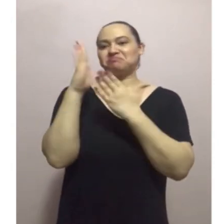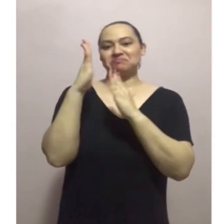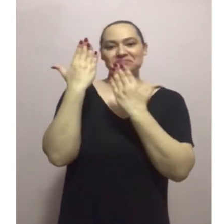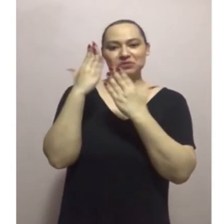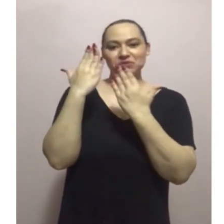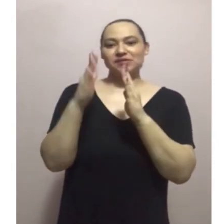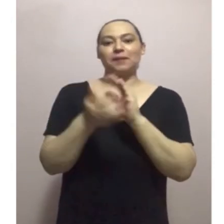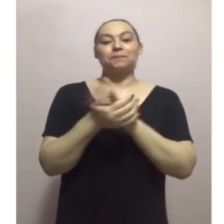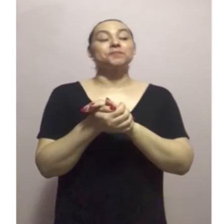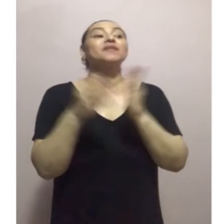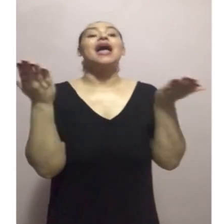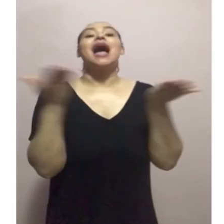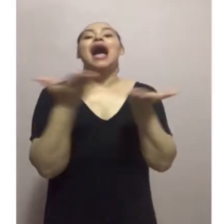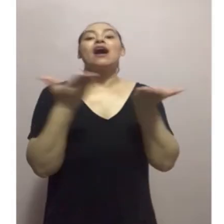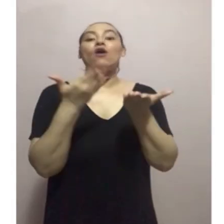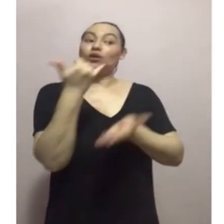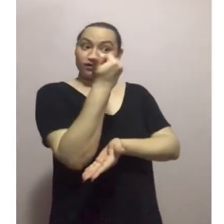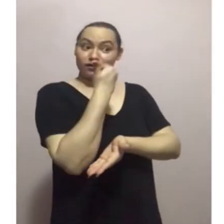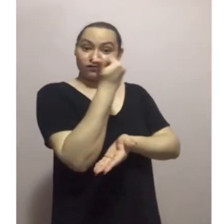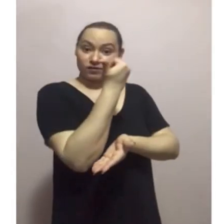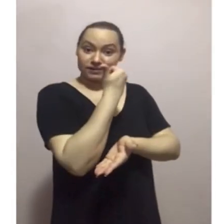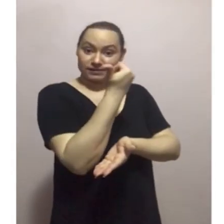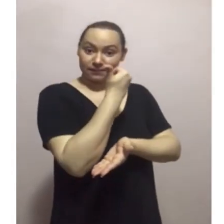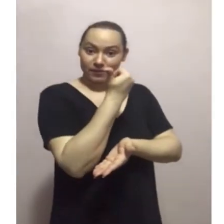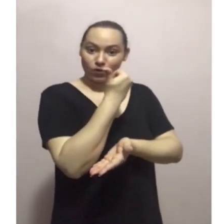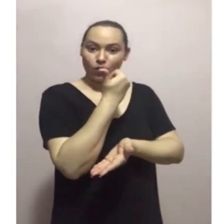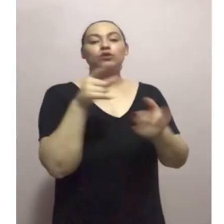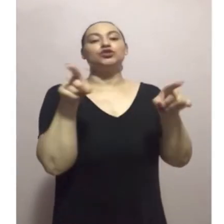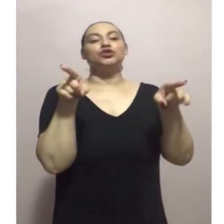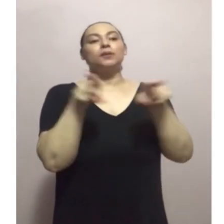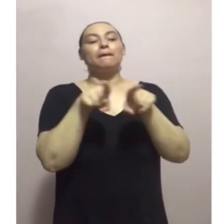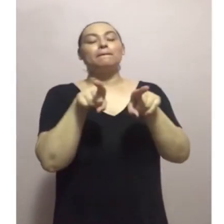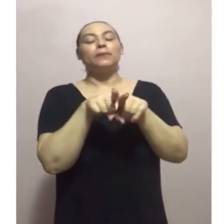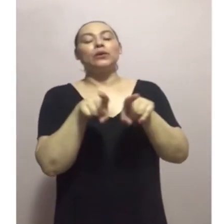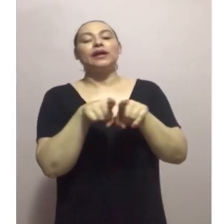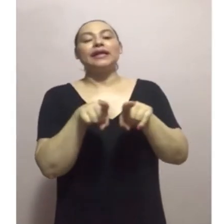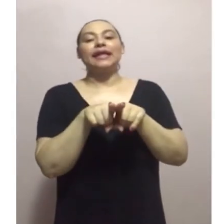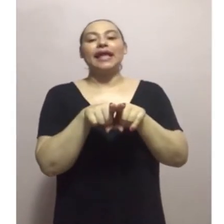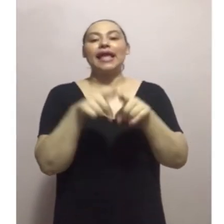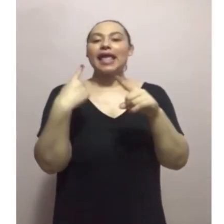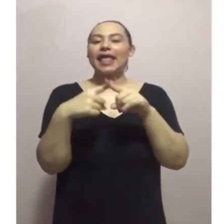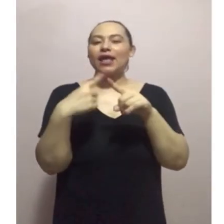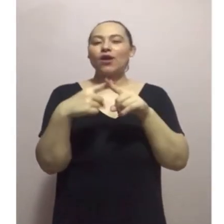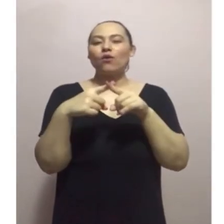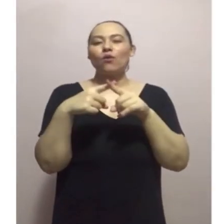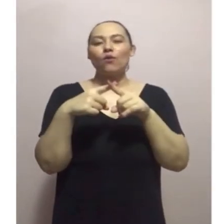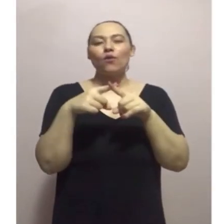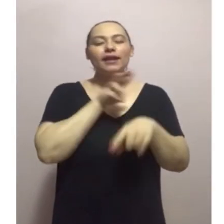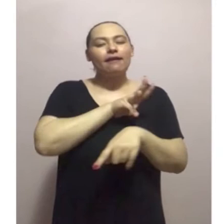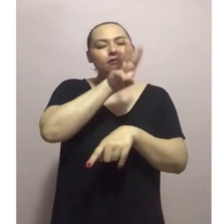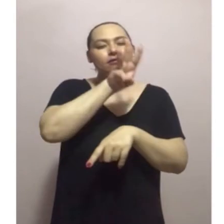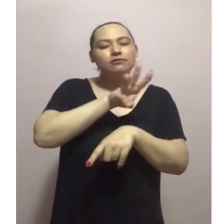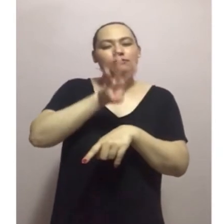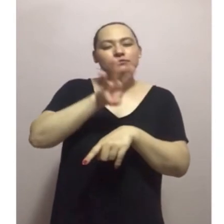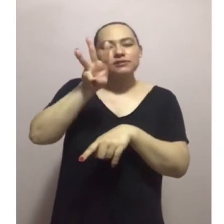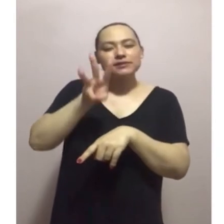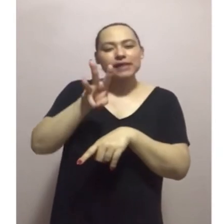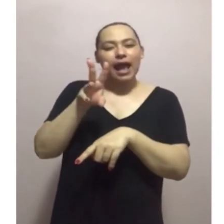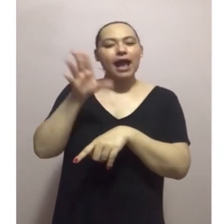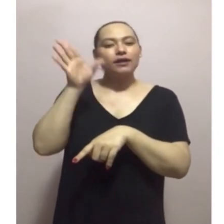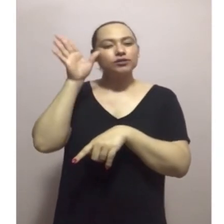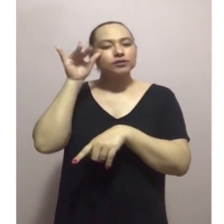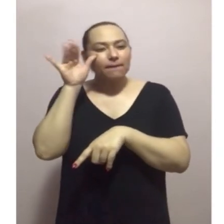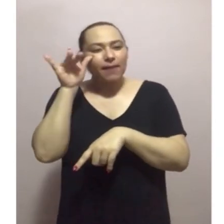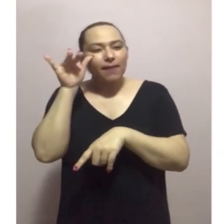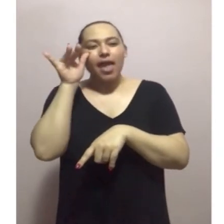é essa. Sucesso Agora eu quero total, que né? você me conte, porque eu entrei no site, eu vi algumas coisas,